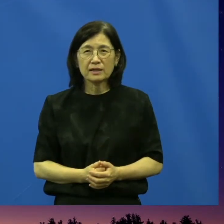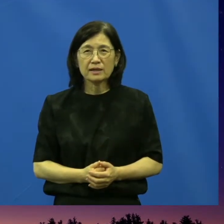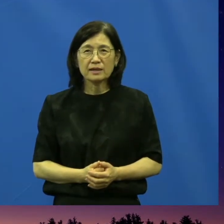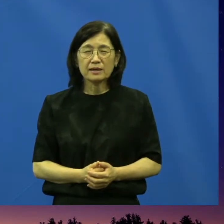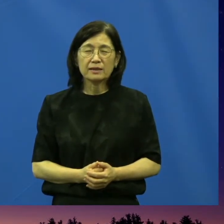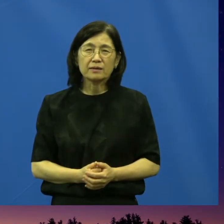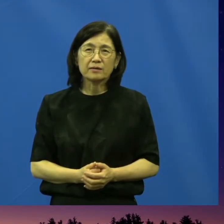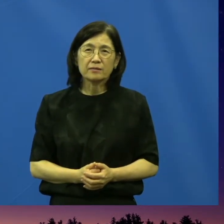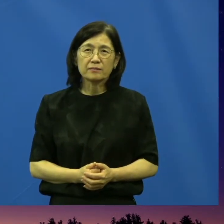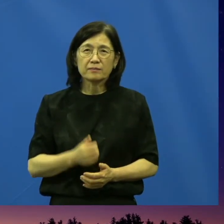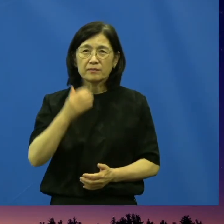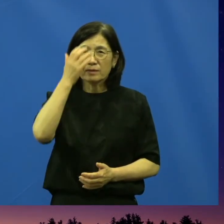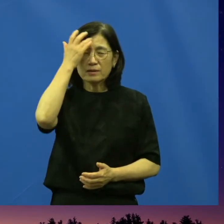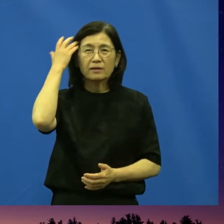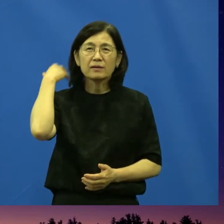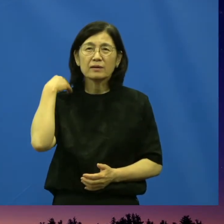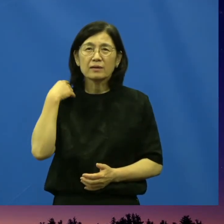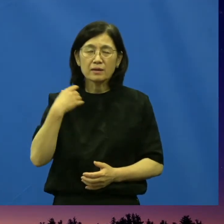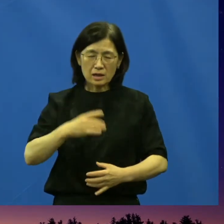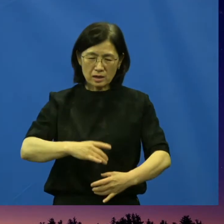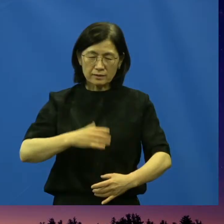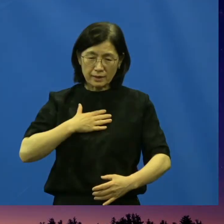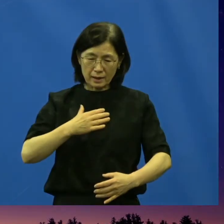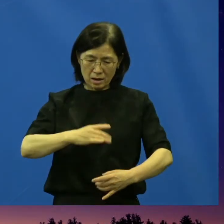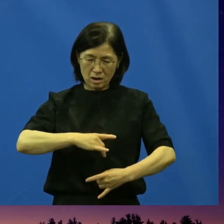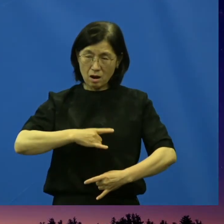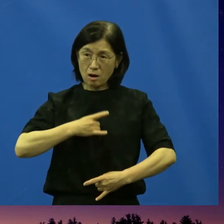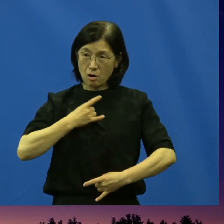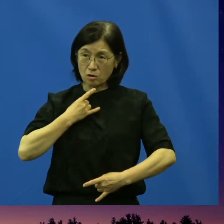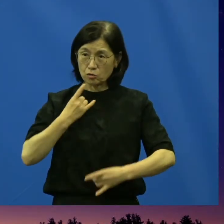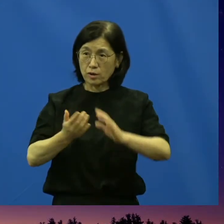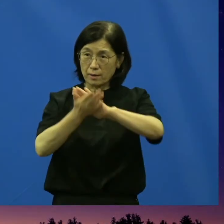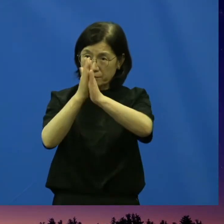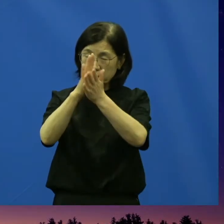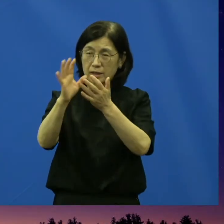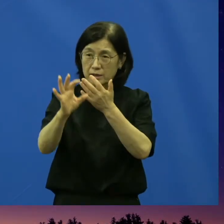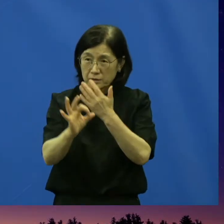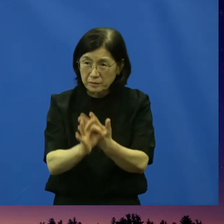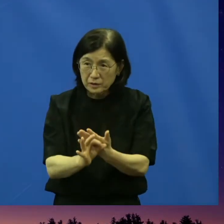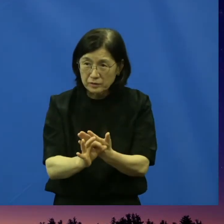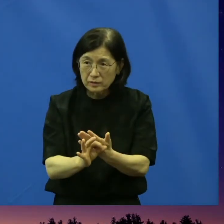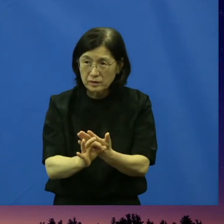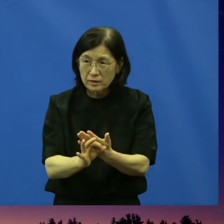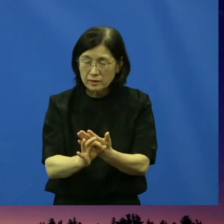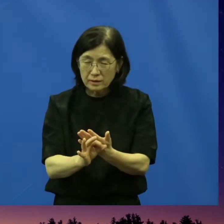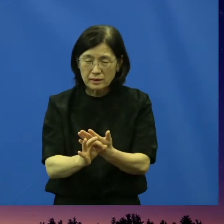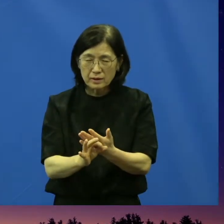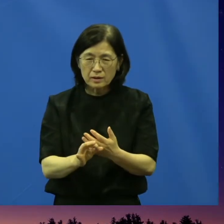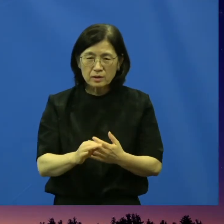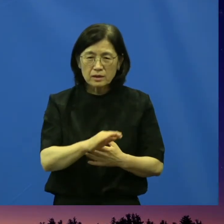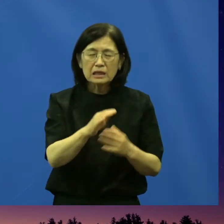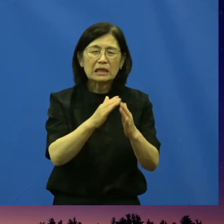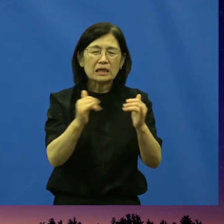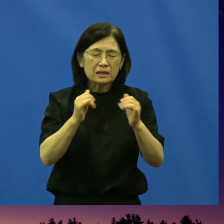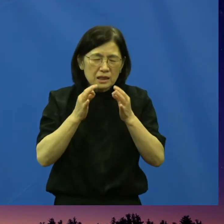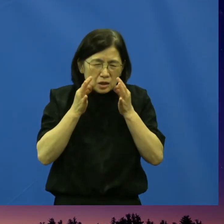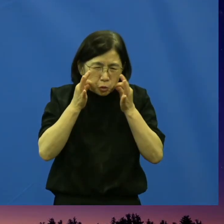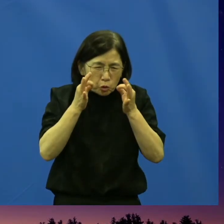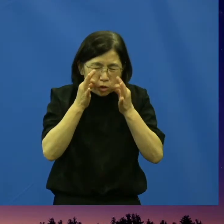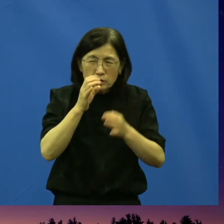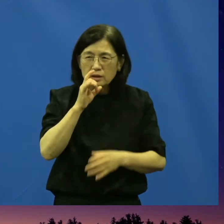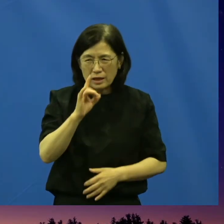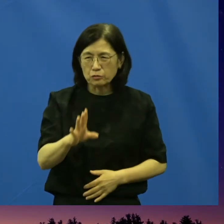스스로 의롭게 될 수가 없어요. 의롭게 하려고 하는 모든 인간의 노력은 수치로 돌아간다는 거예요. 수포로 돌아간다는